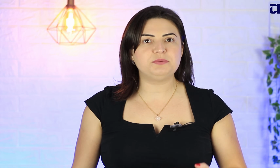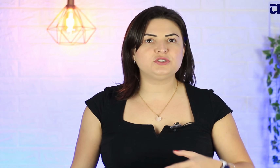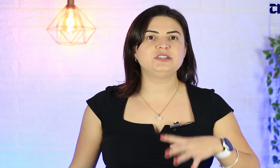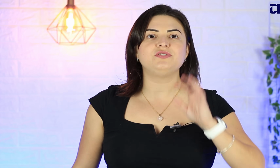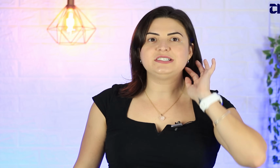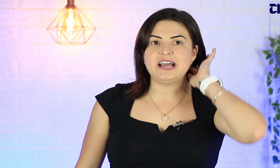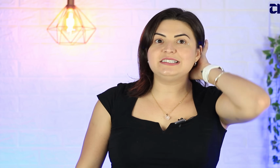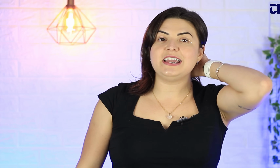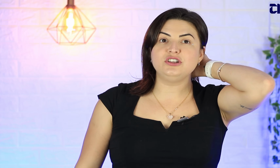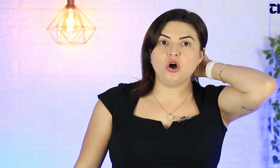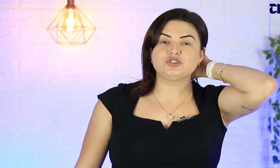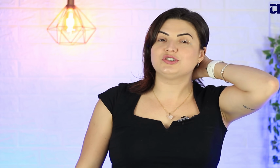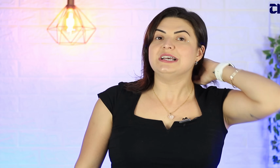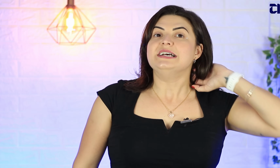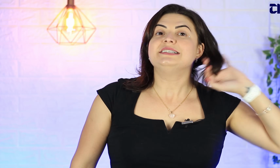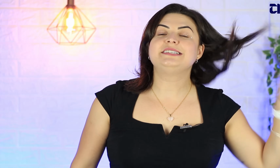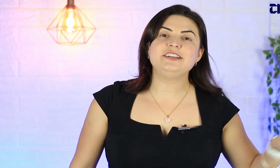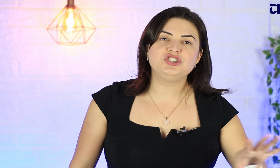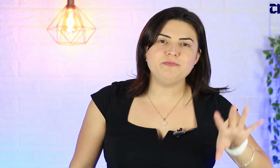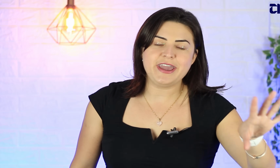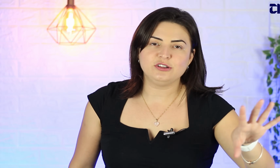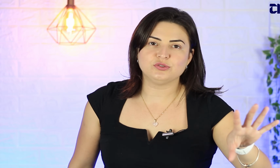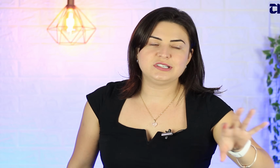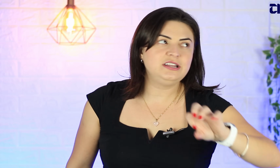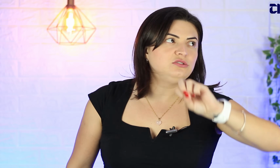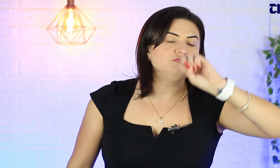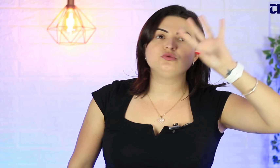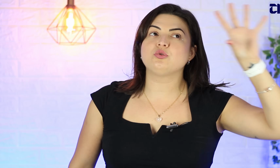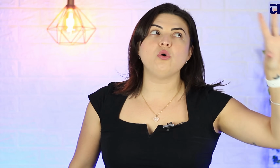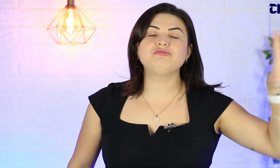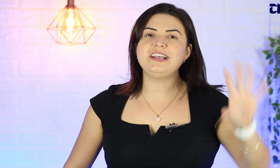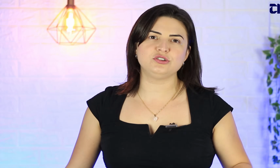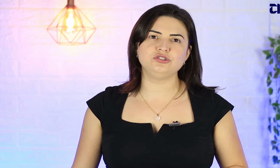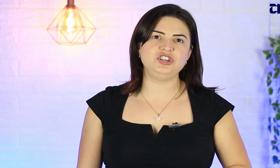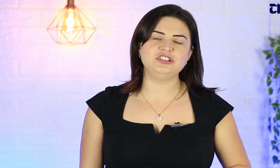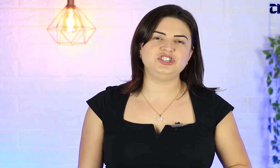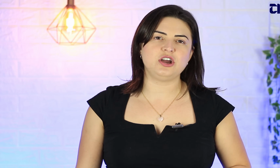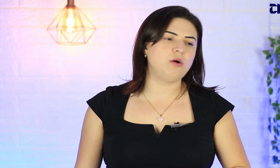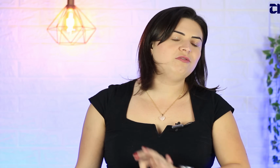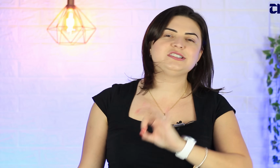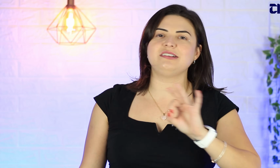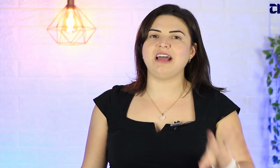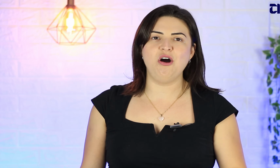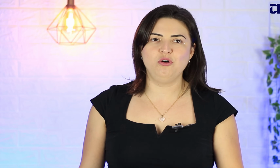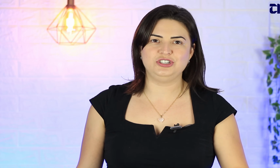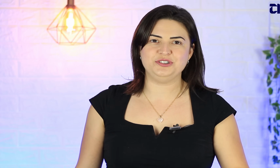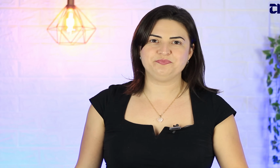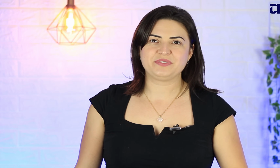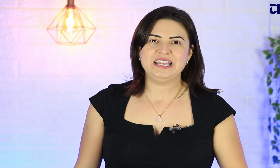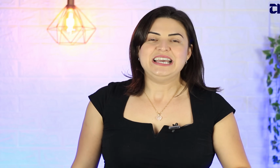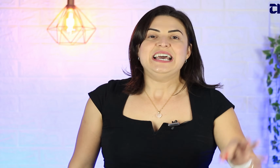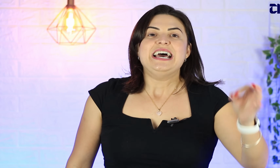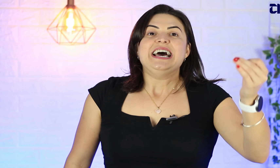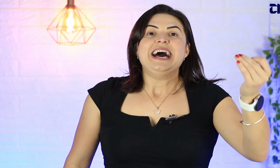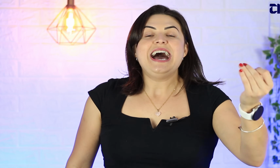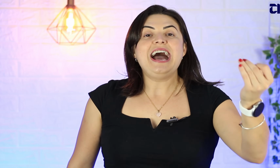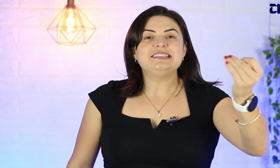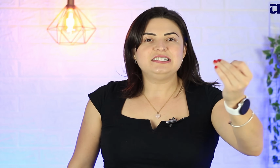expressões faciais em nossos sentimentos. No contexto do dia a dia, como você está hoje. As